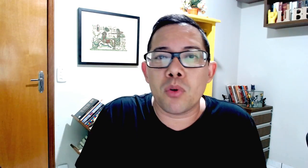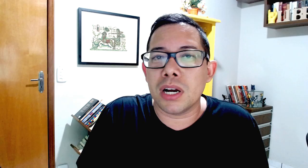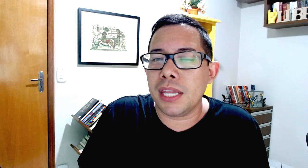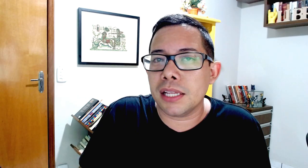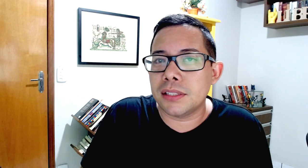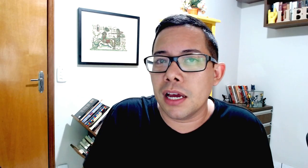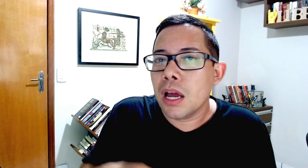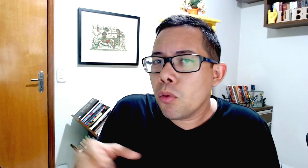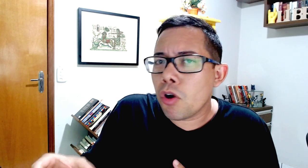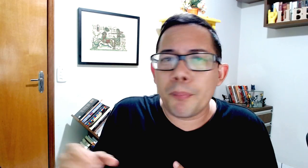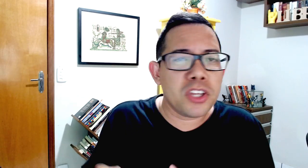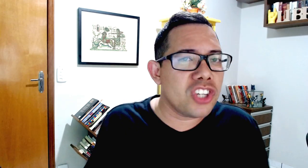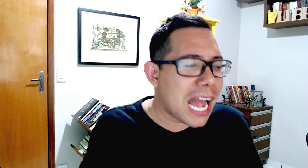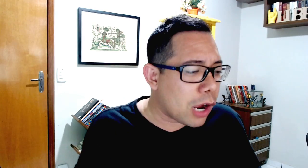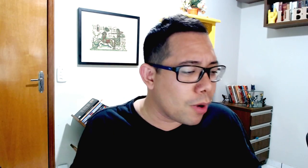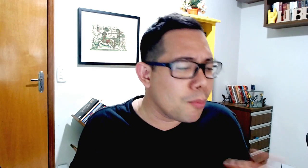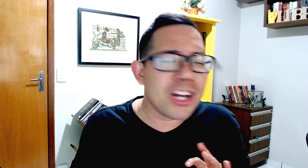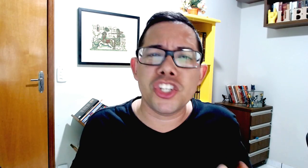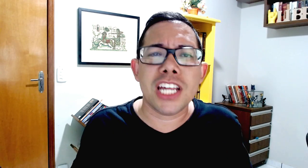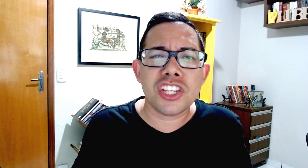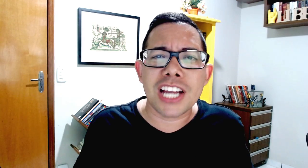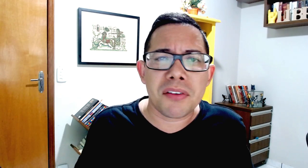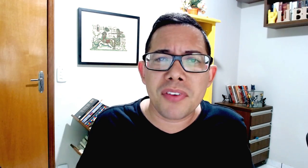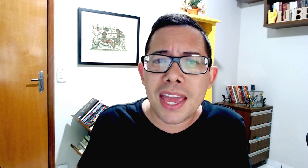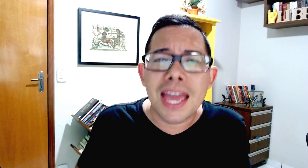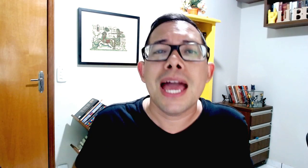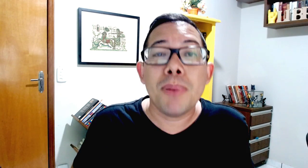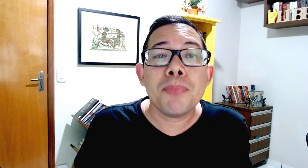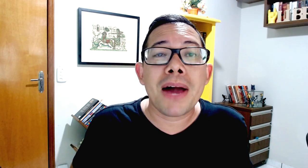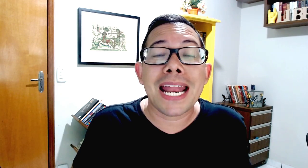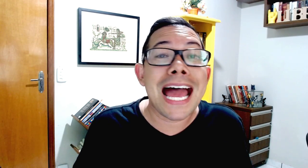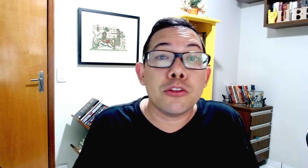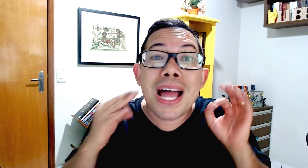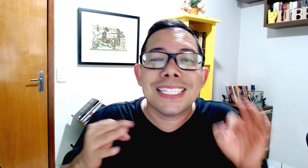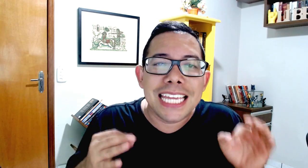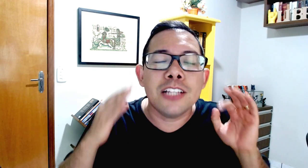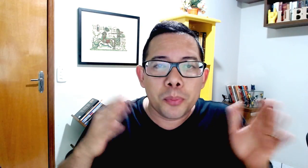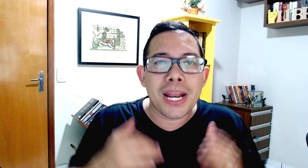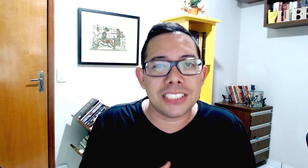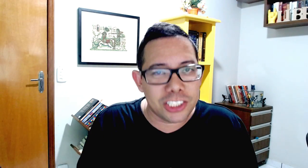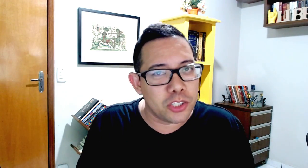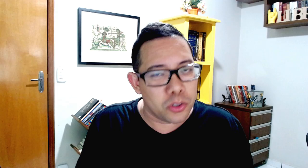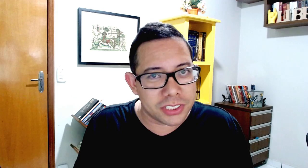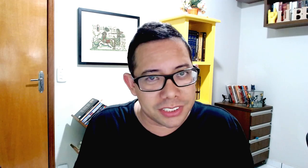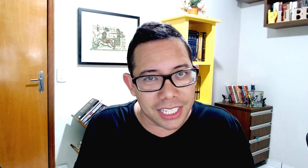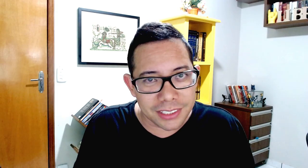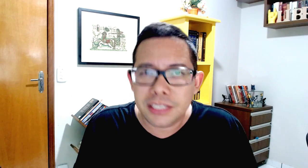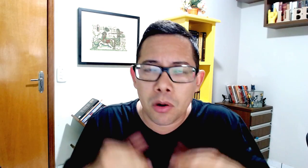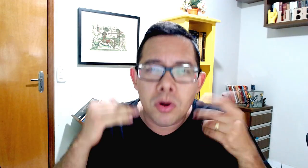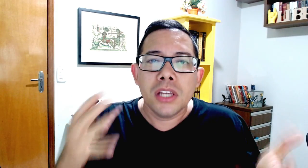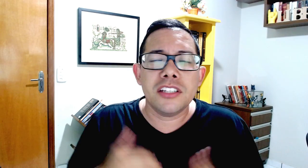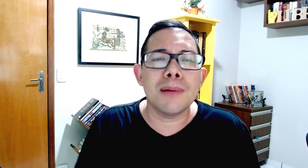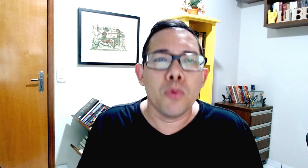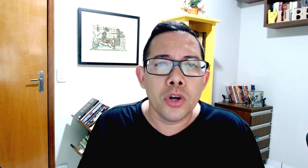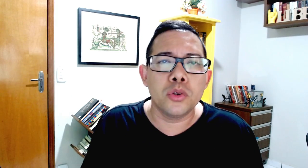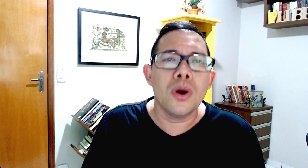Papel Caneta um copinho de água uma xícara de café preparado atento para assistir do nosso esquinas Então seja muito